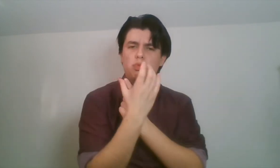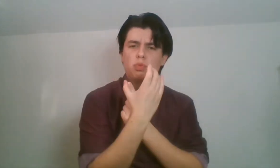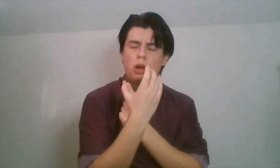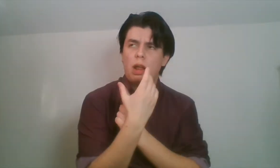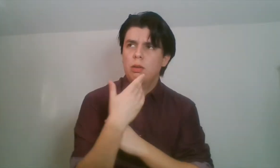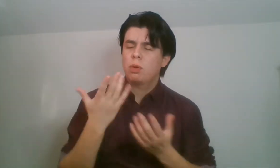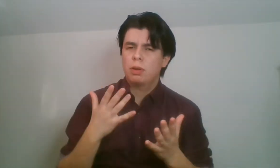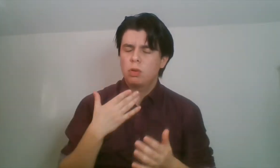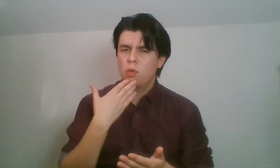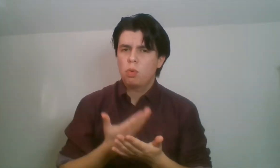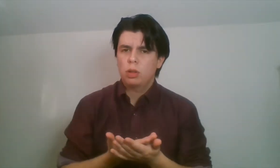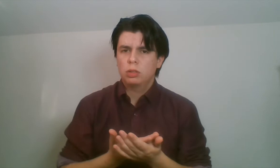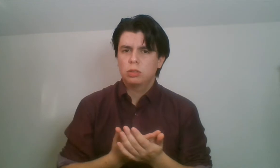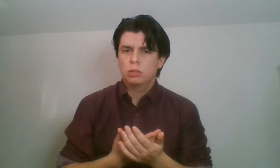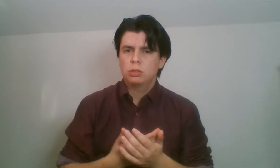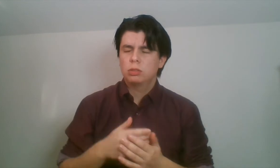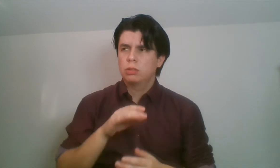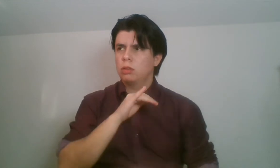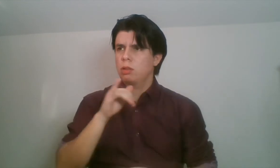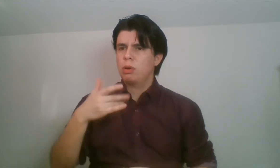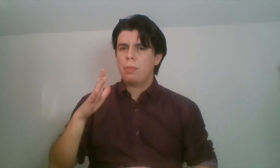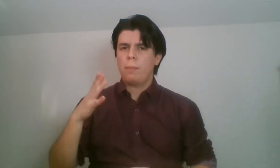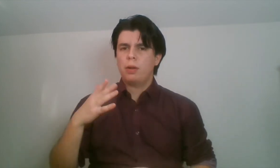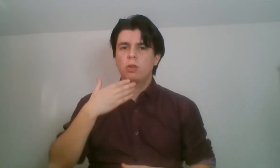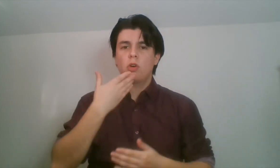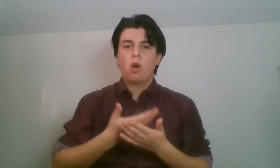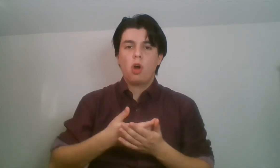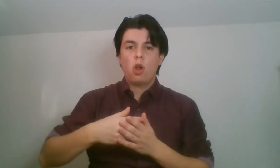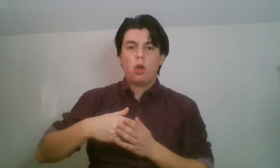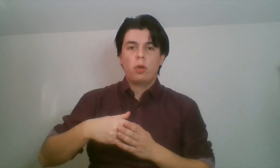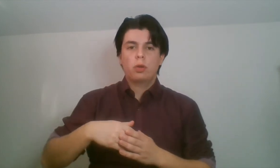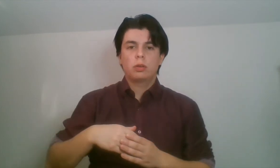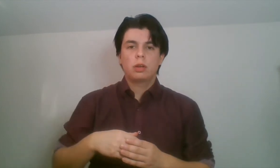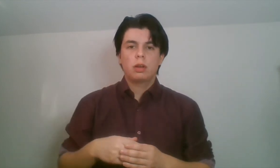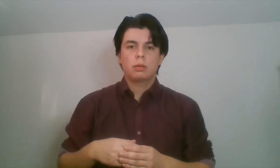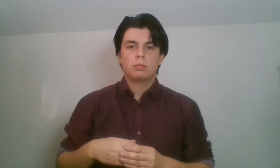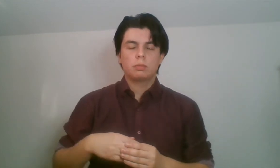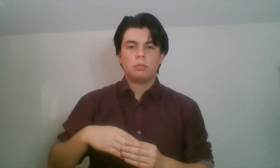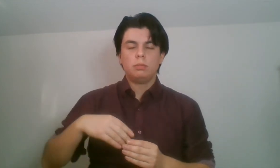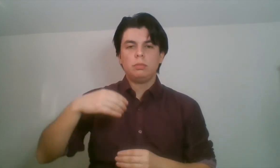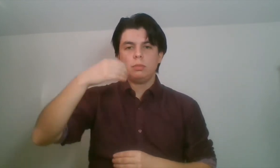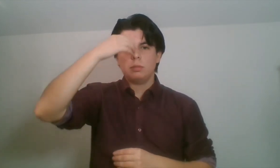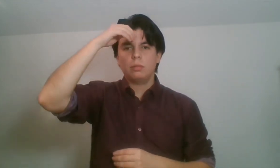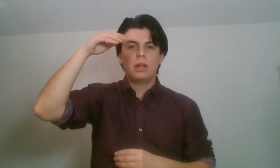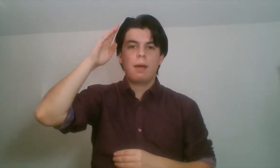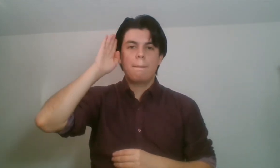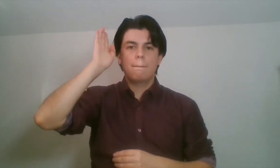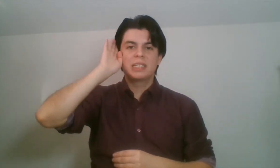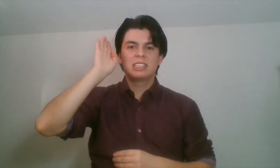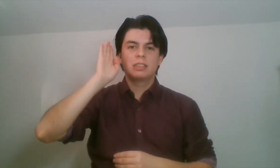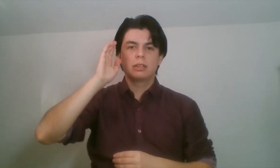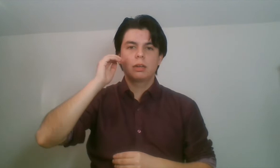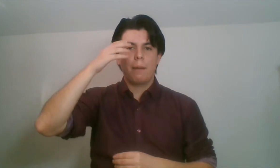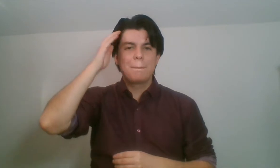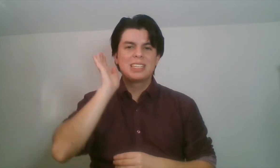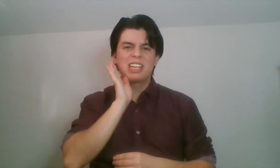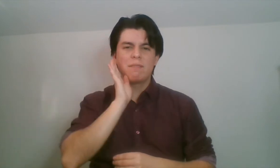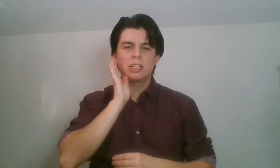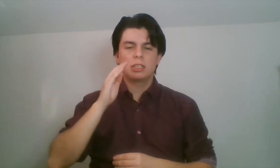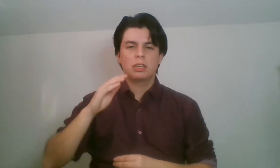infraestructura. Pensemos que nosotros la infraestructura cultural la llegamos a tener más adelante, si no me equivoco, con Michelle